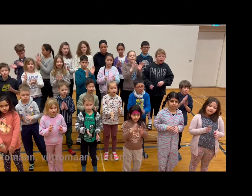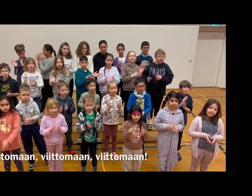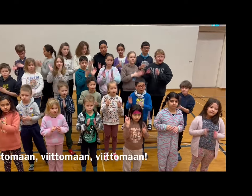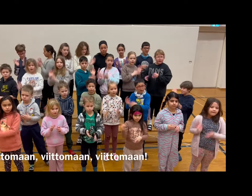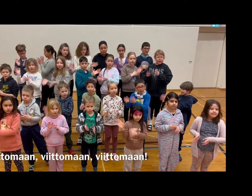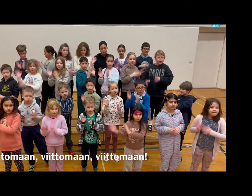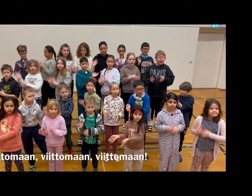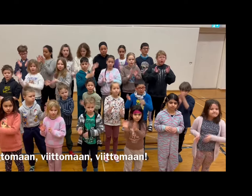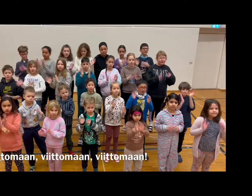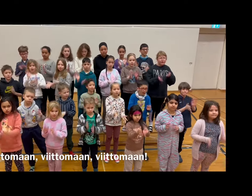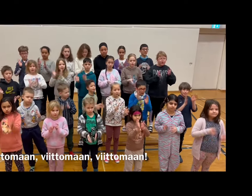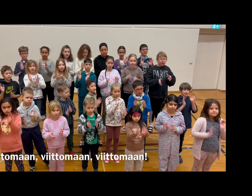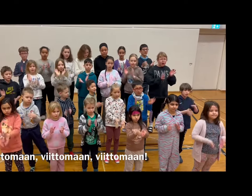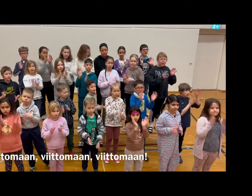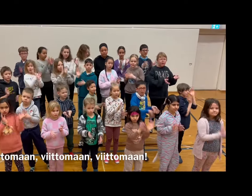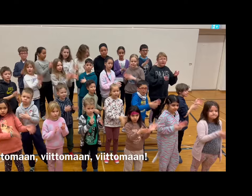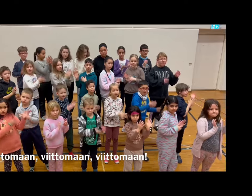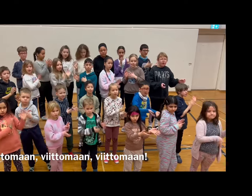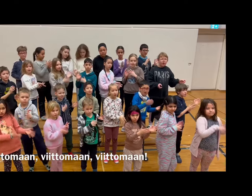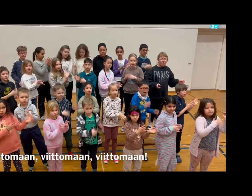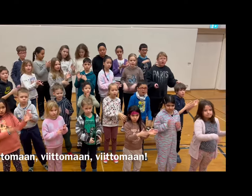Sinä, minä ja kaikki mukaan viittomaan.